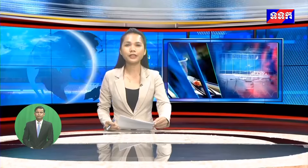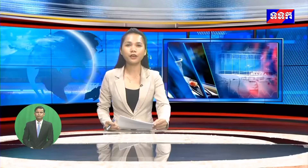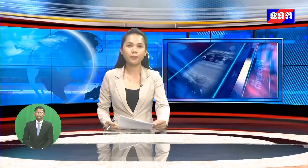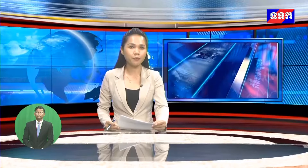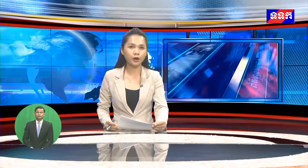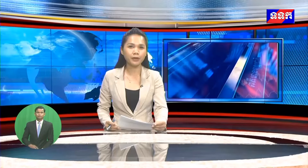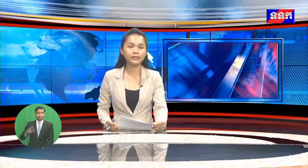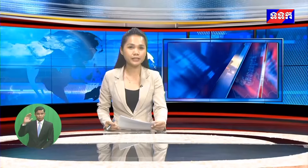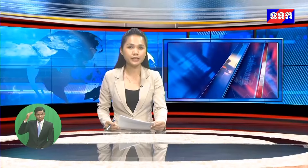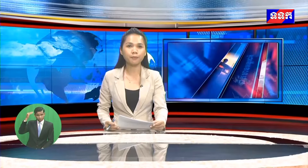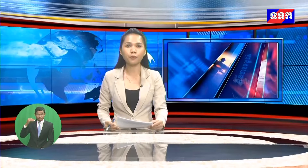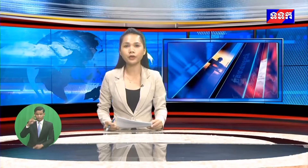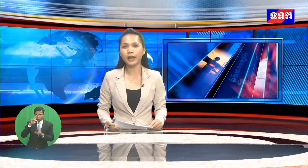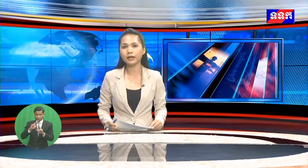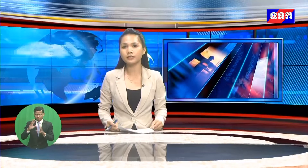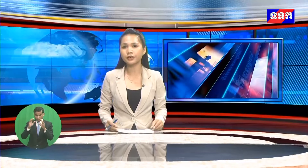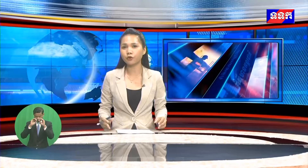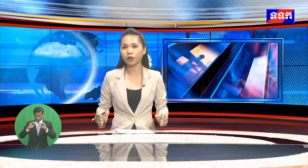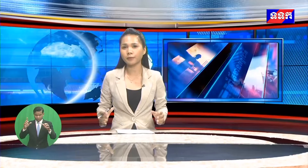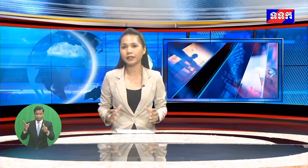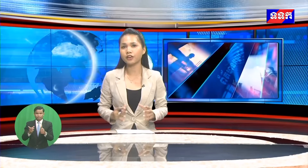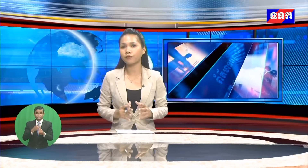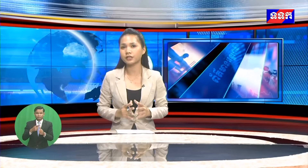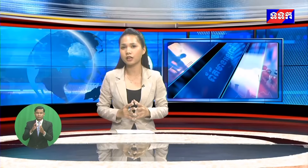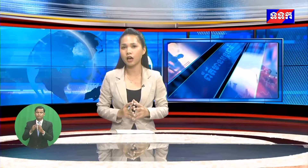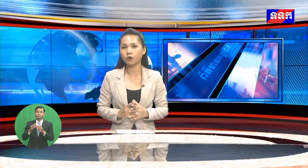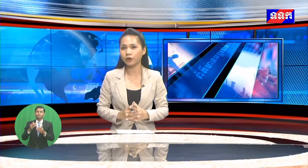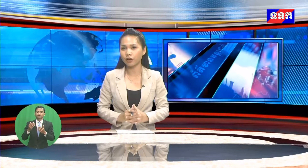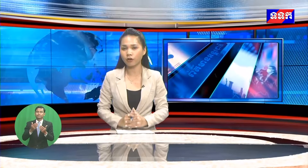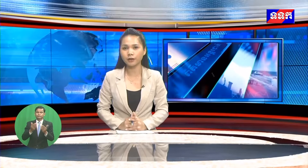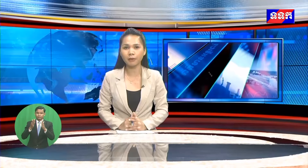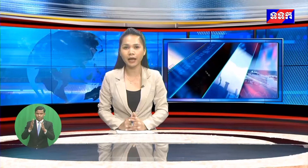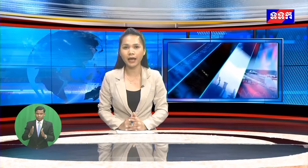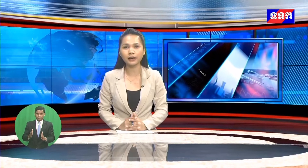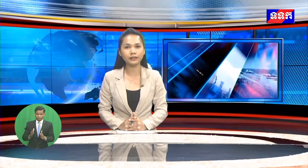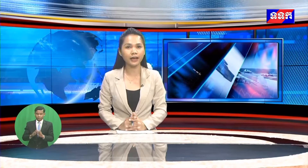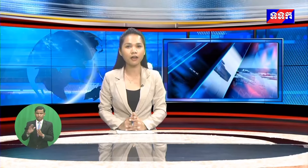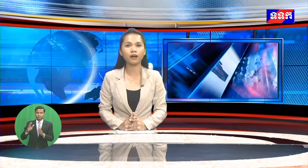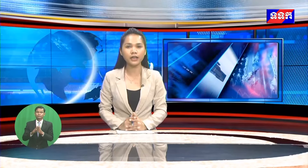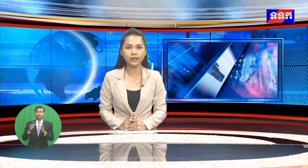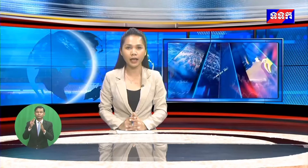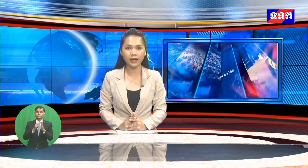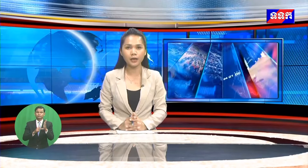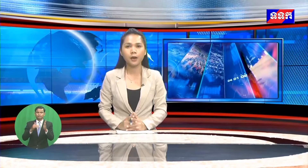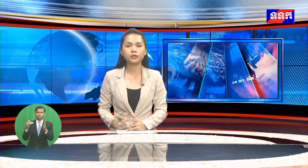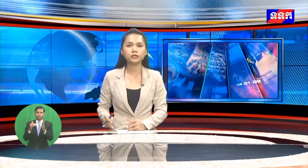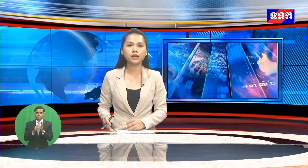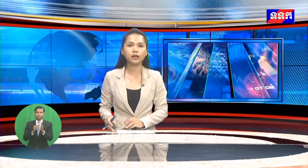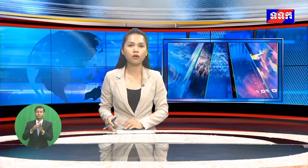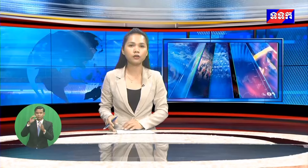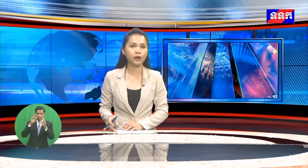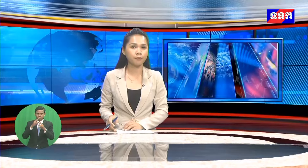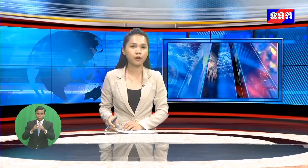ទស្សនកិច្ចជាទីក្រុមបានព័ត៌មានជាដំបូងនេះដែរគឺនាយករដ្ឋមន្ត្រីនូវែលសេឡង់លោកគ្រីហុកគីនបានអះអាងនៅថ្ងៃអង្គារនេះថា